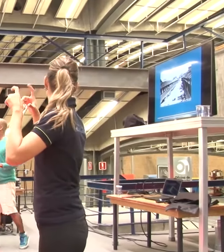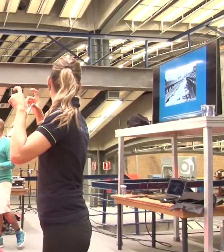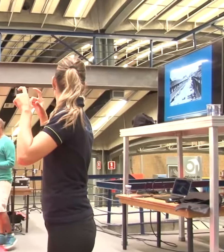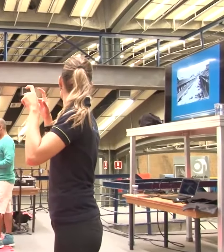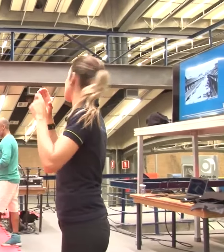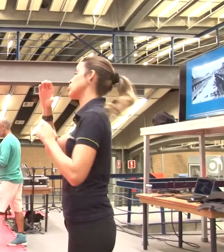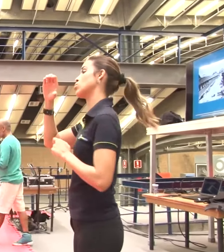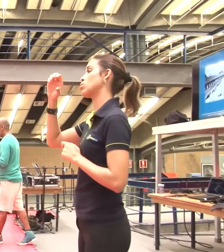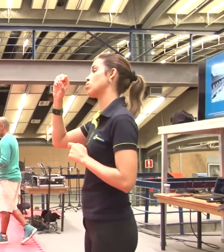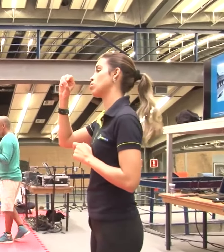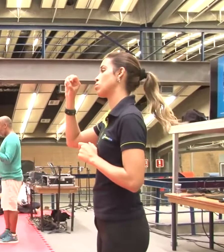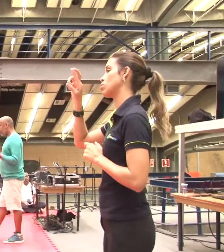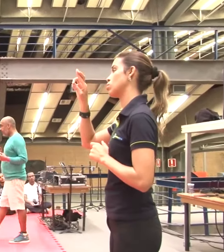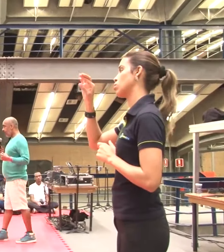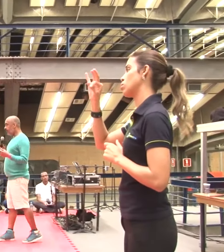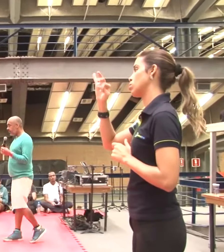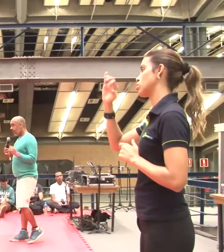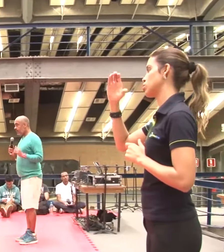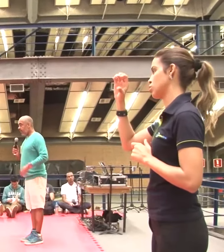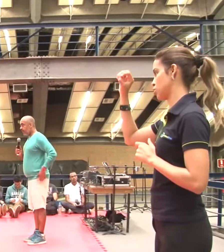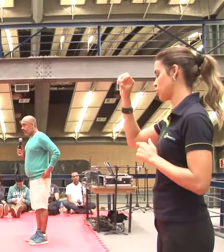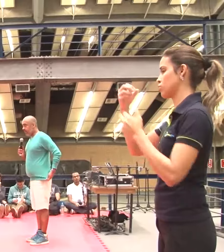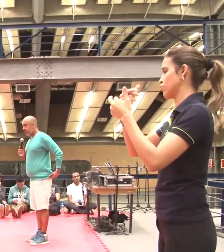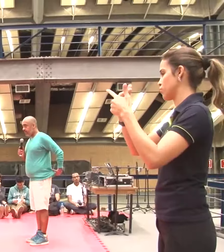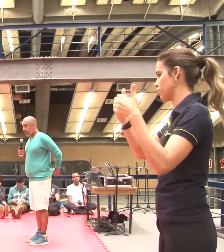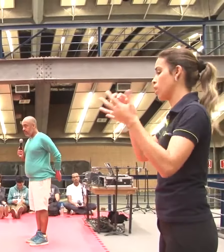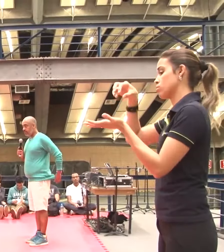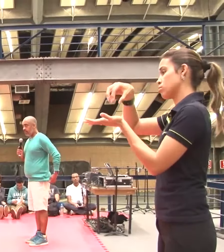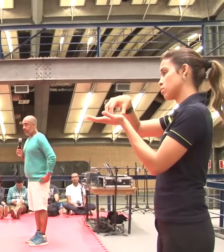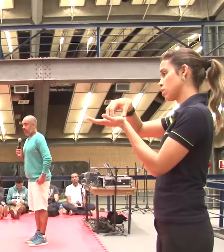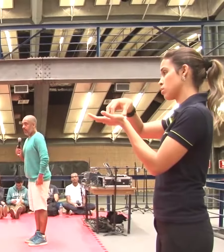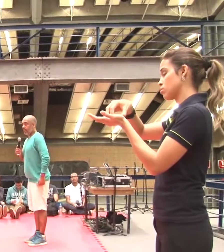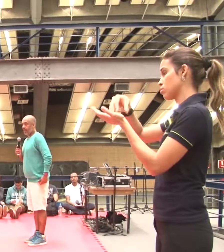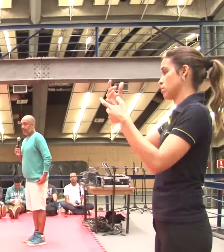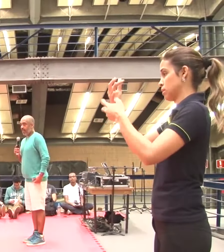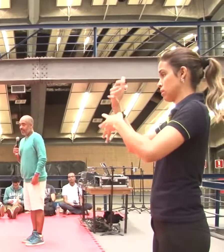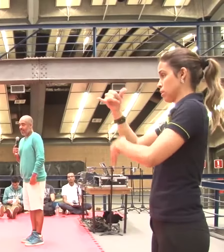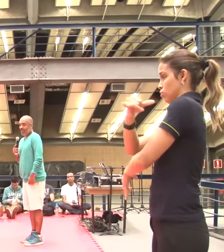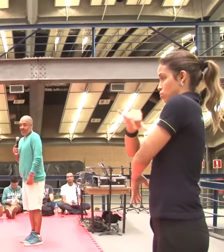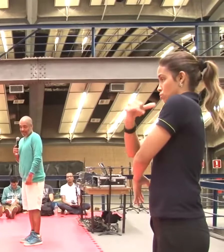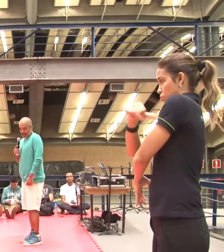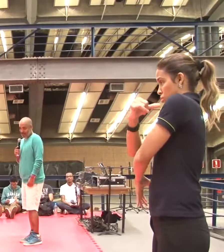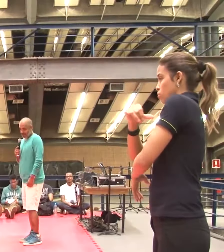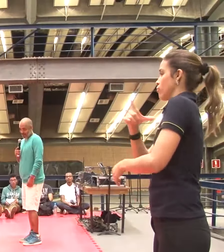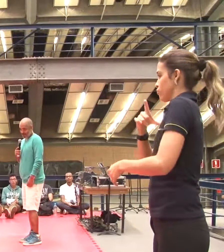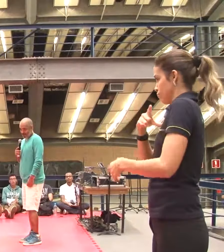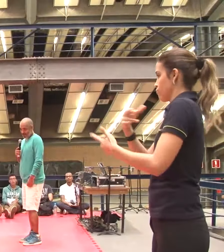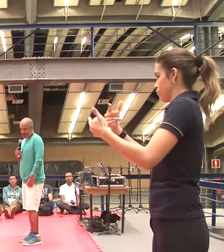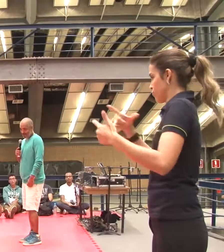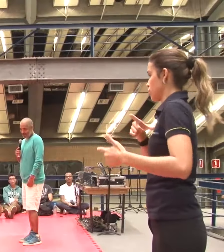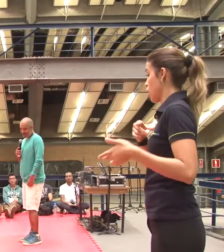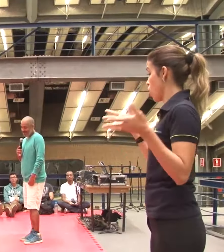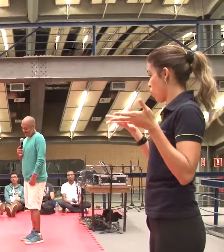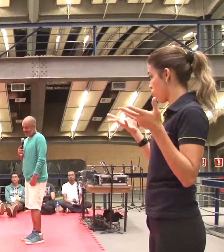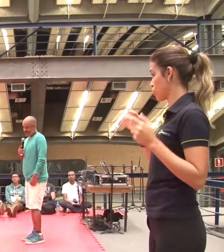carioca. Há vários deles no centro da cidade do Rio, que estão sendo agora revitalizados, né? Porque tá chique morar em cortiço,